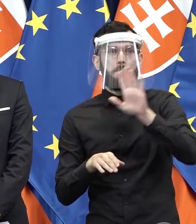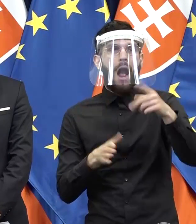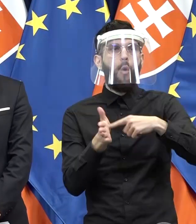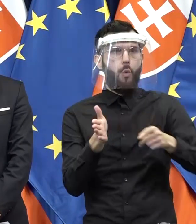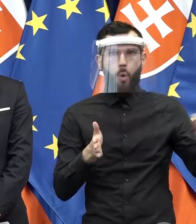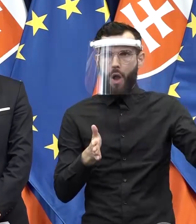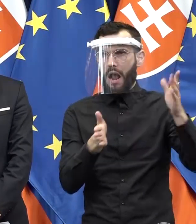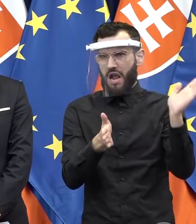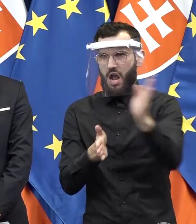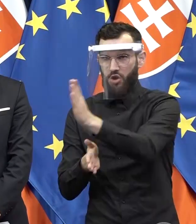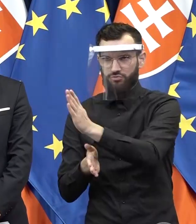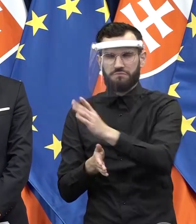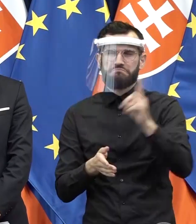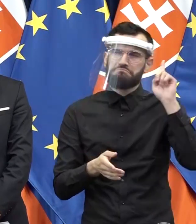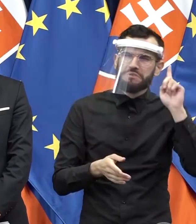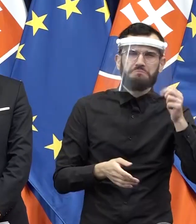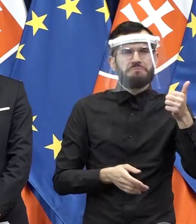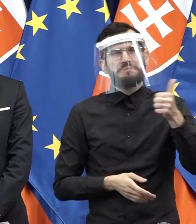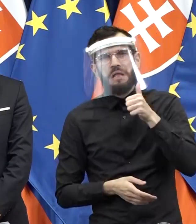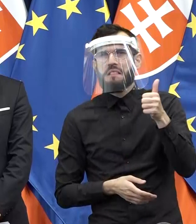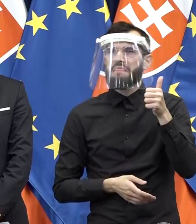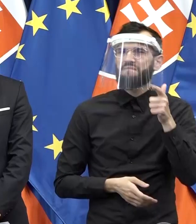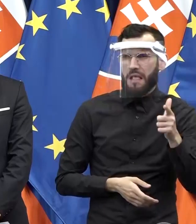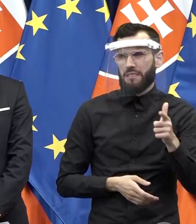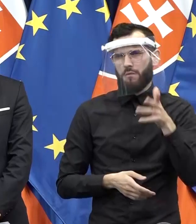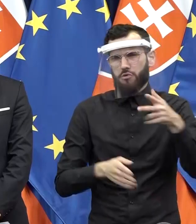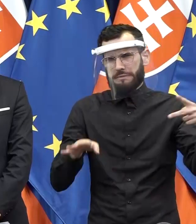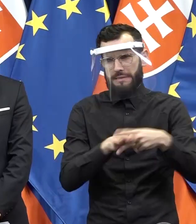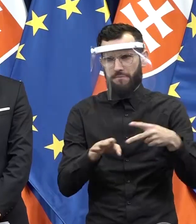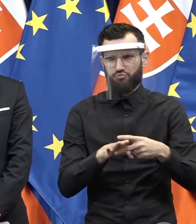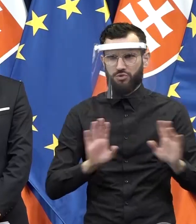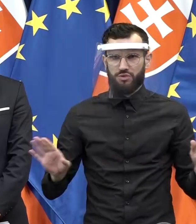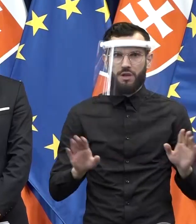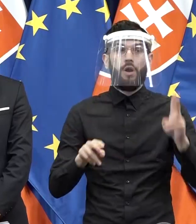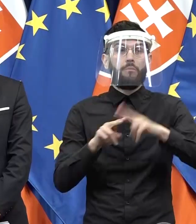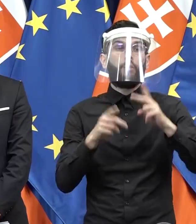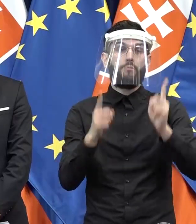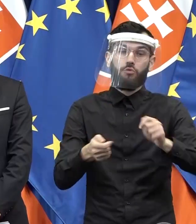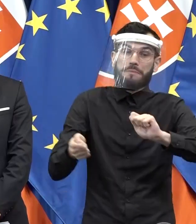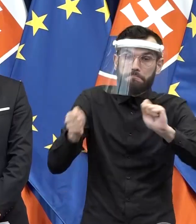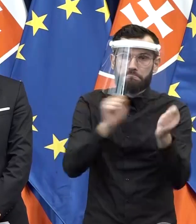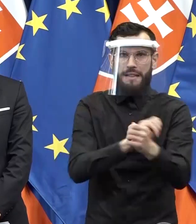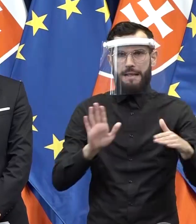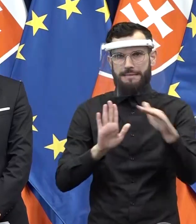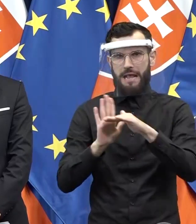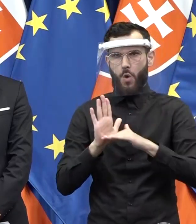pevne verím, že to v priebehu jedného, dvoch dní bude mať identifikované a môžeme prijať potom konkrétne zmeny zákonov.